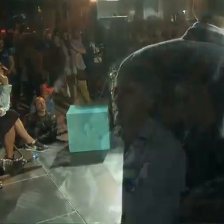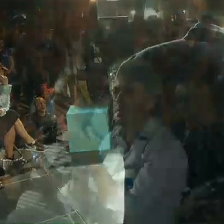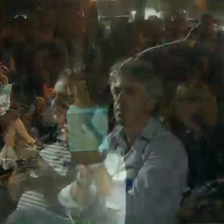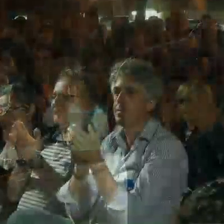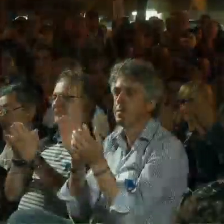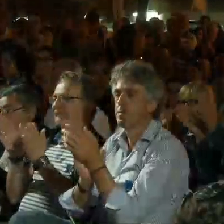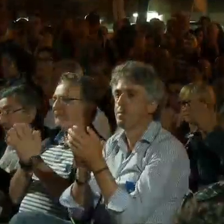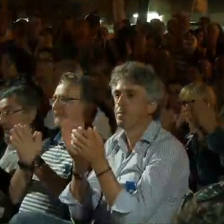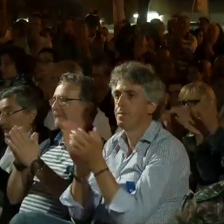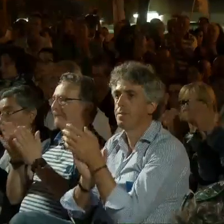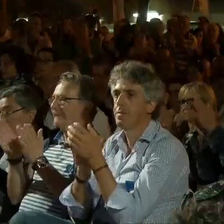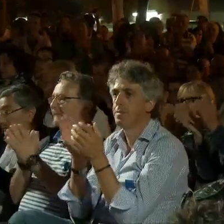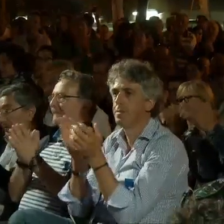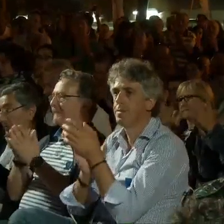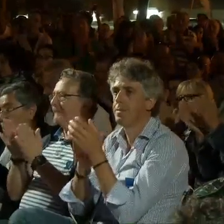iso,